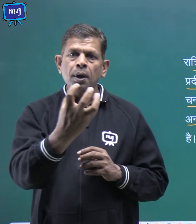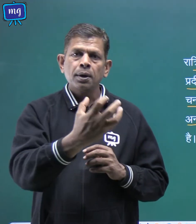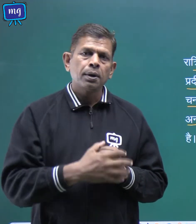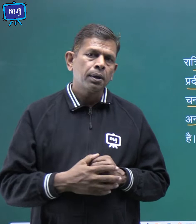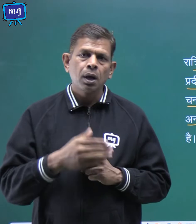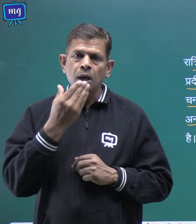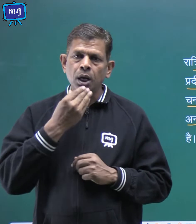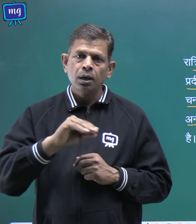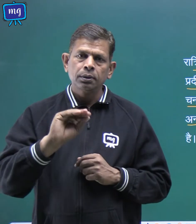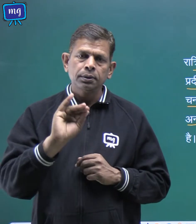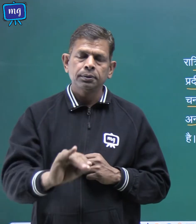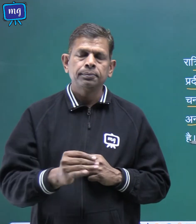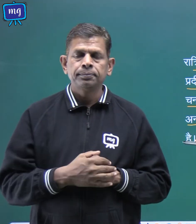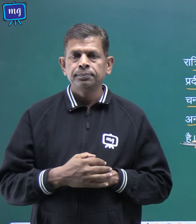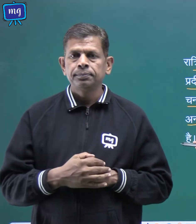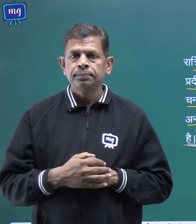कहलाते हैं।